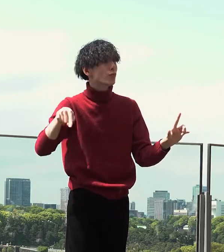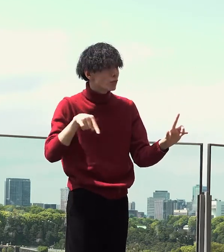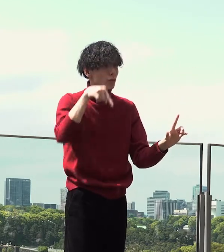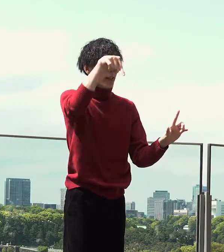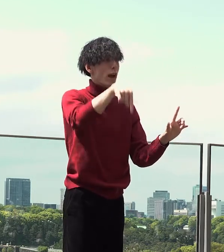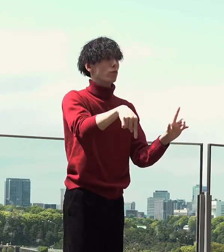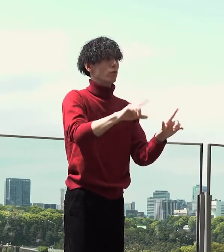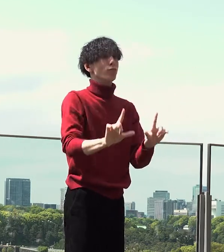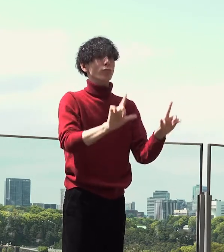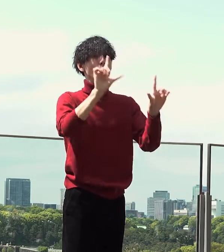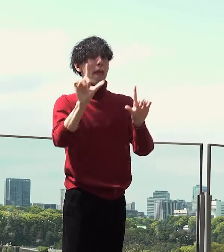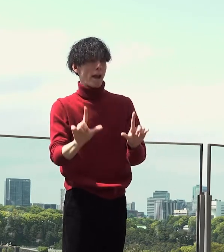今のこの生活の中、